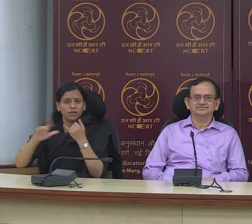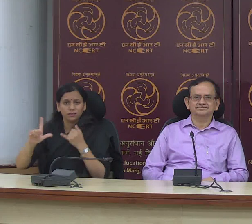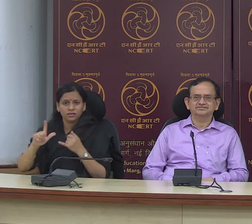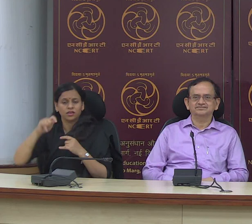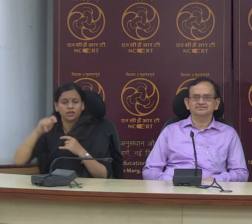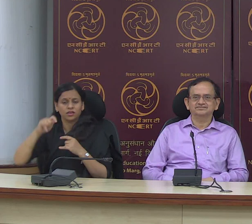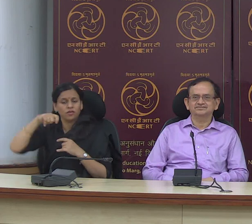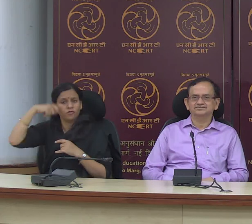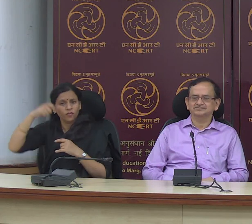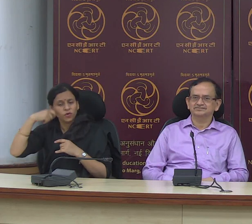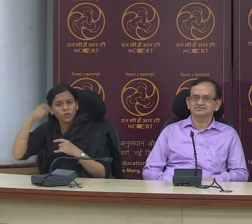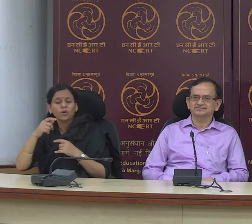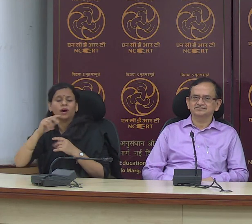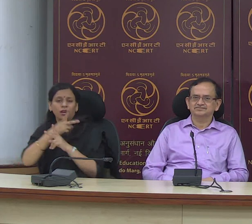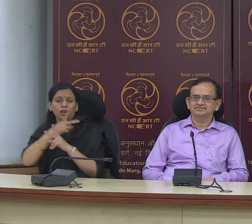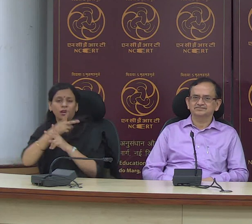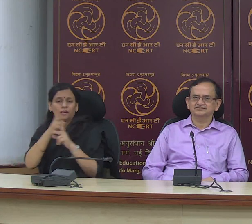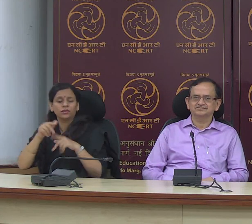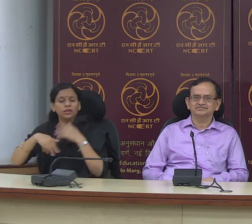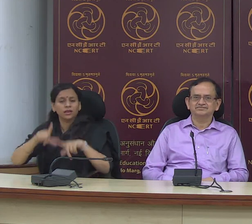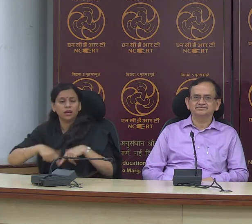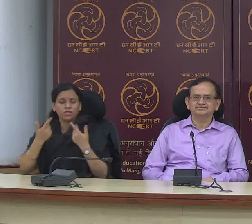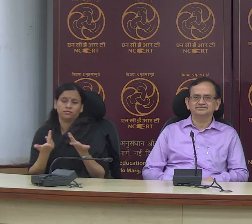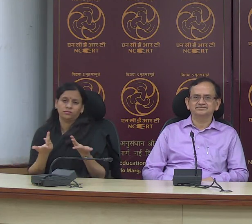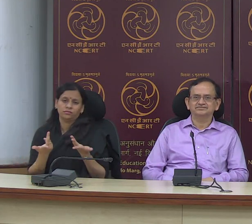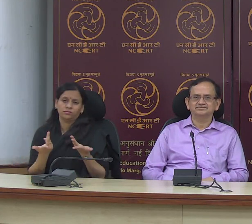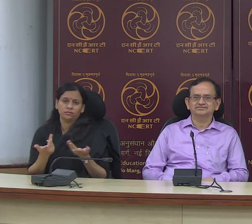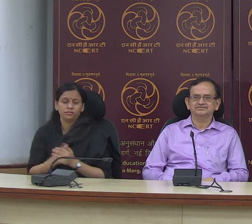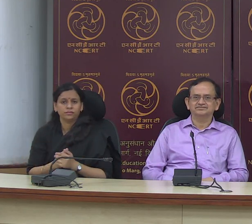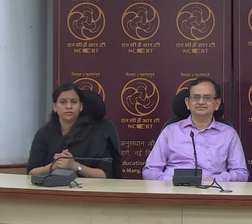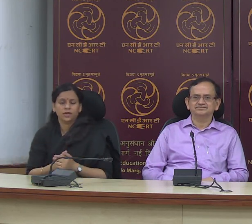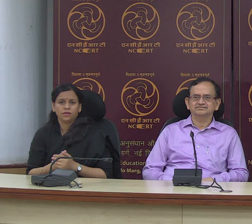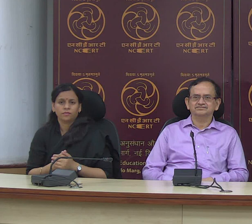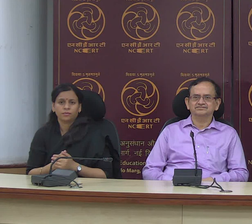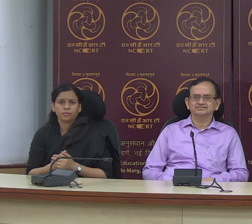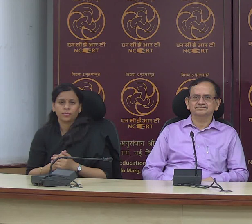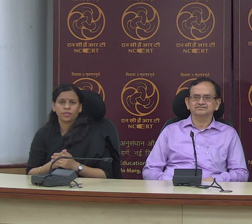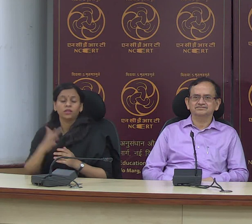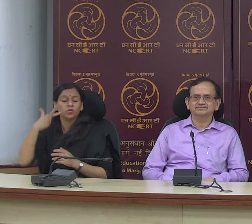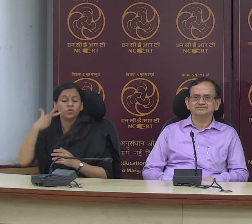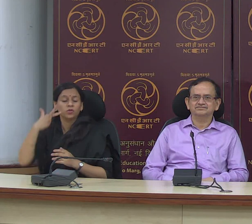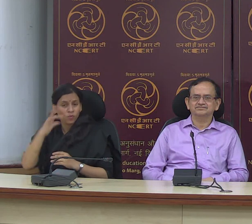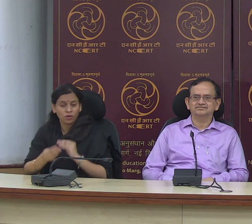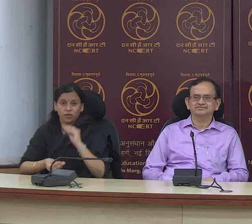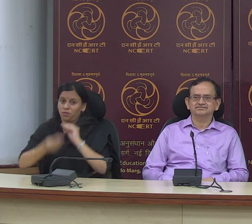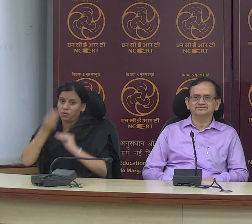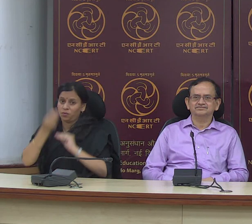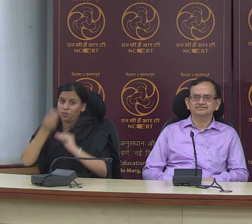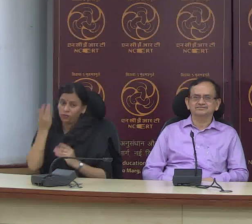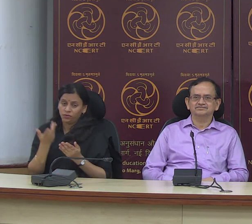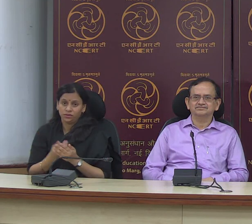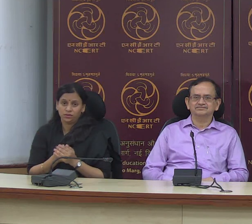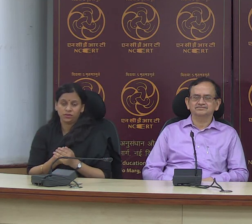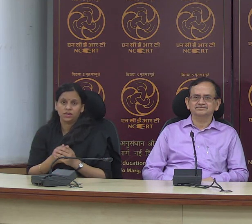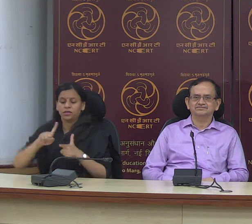ऑडियो वीडियो प्रोग्राम विच वी डू ऑन अ डेली बेसिस? या डेफिनेटली इट्स हाईली सिग्निफिकेंट एज